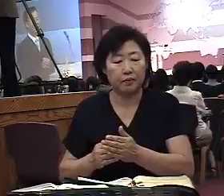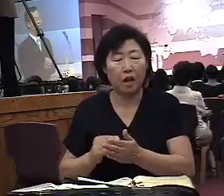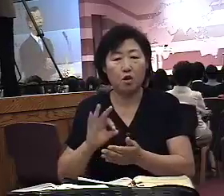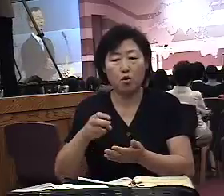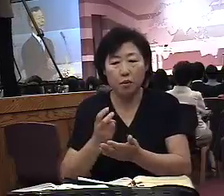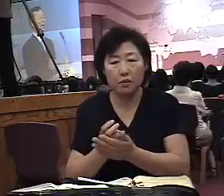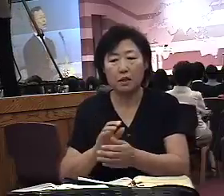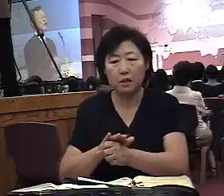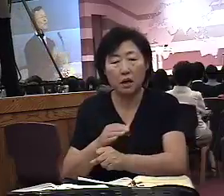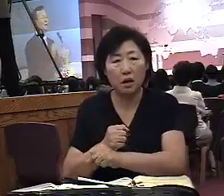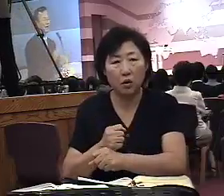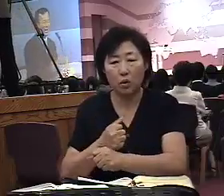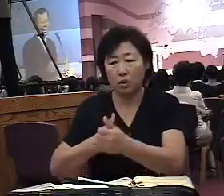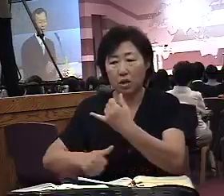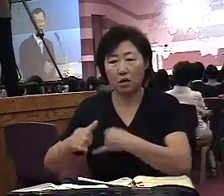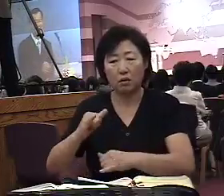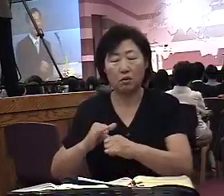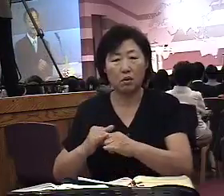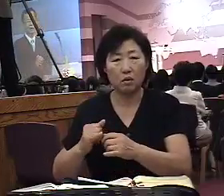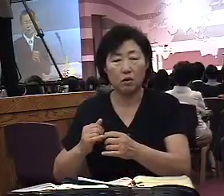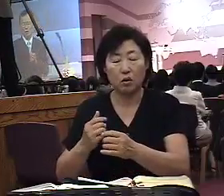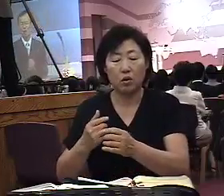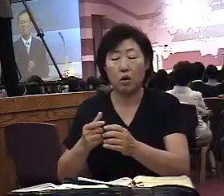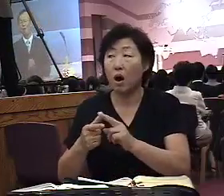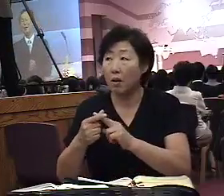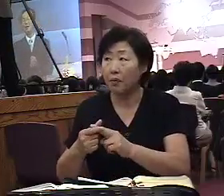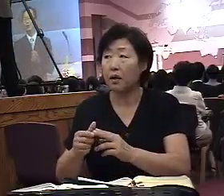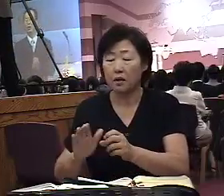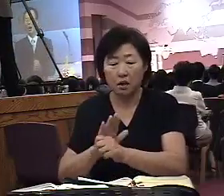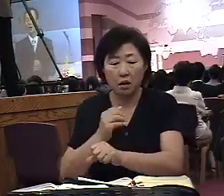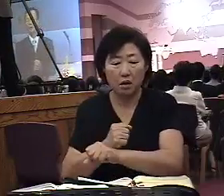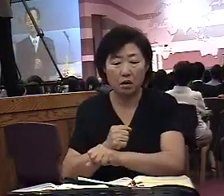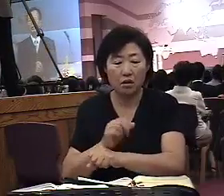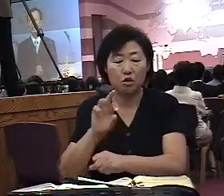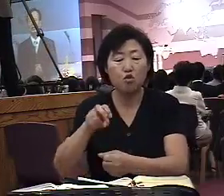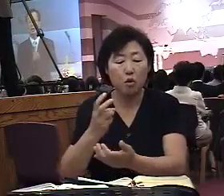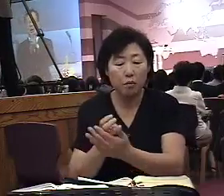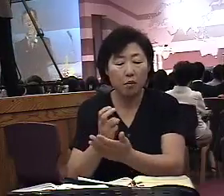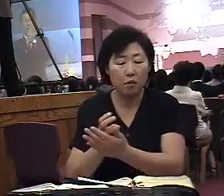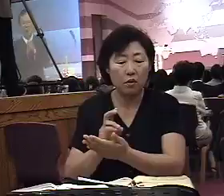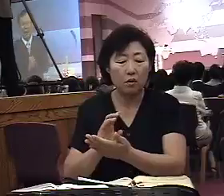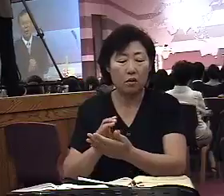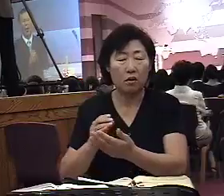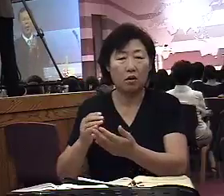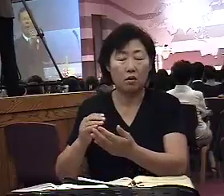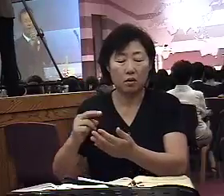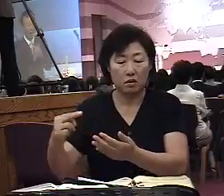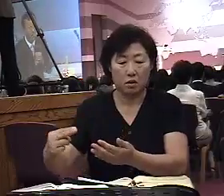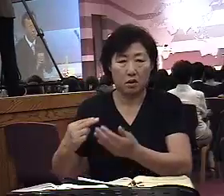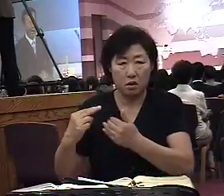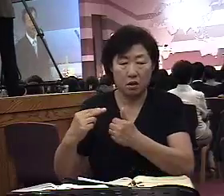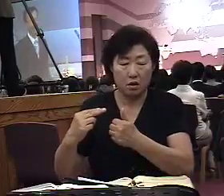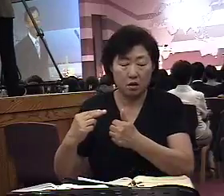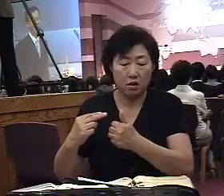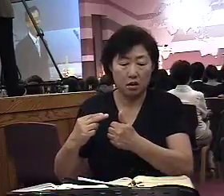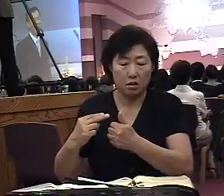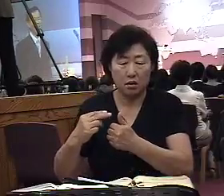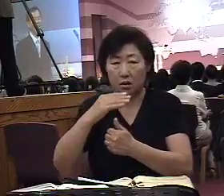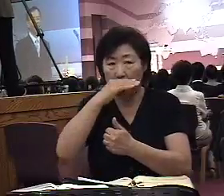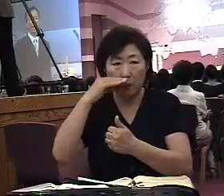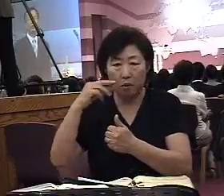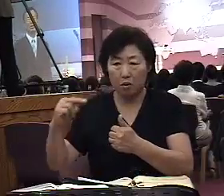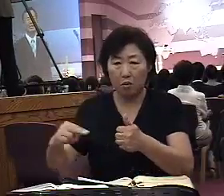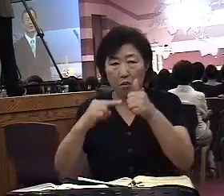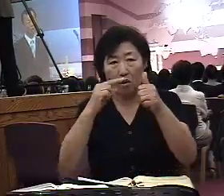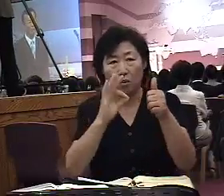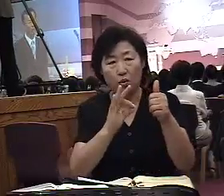우리 자녀들과 함께 하나님의 율법을 살아가여서 그 율법이 우리로 하여금 우리 자신을 바로 바라보게 하여